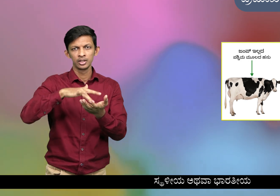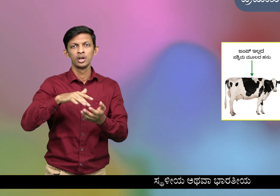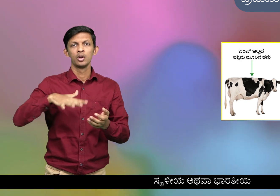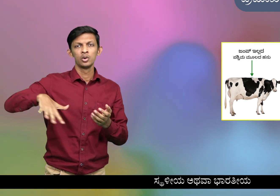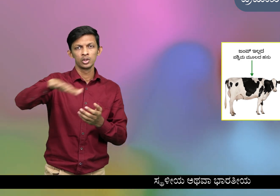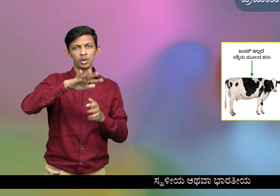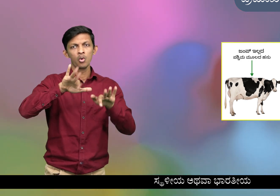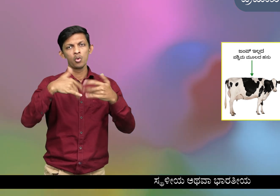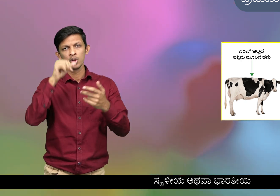ಸ್ಥಳೀಯ ಅಥವಾ ಭಾರತೀಯ,